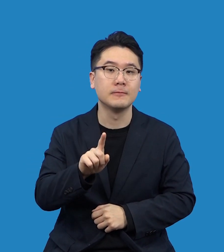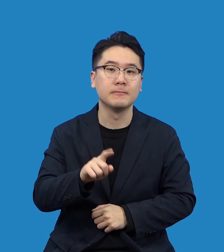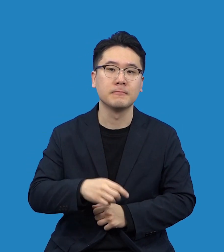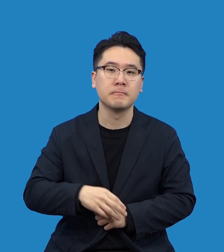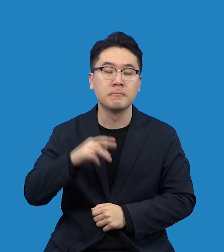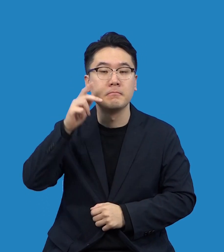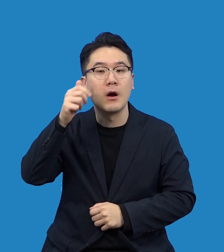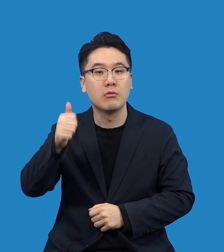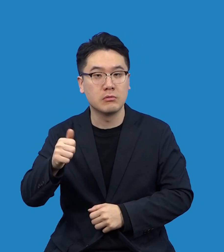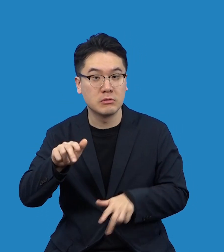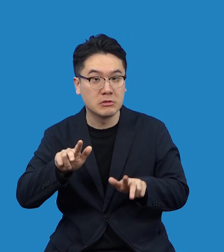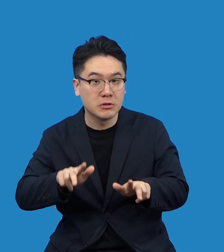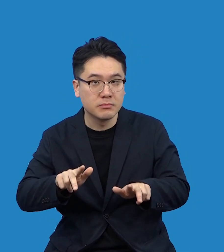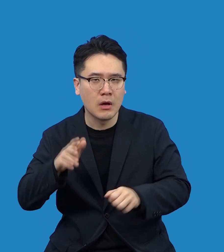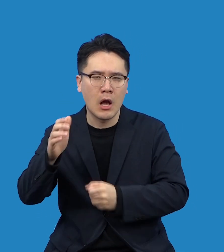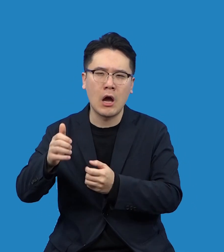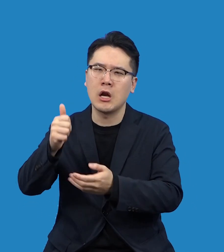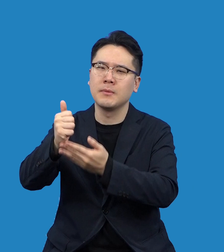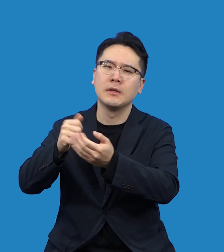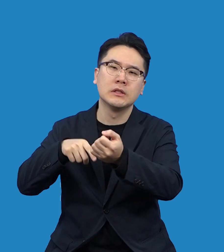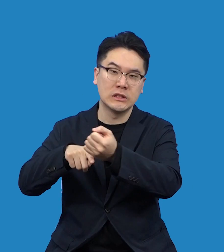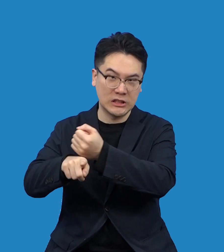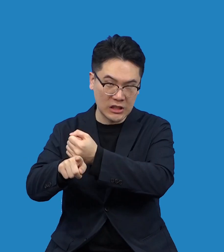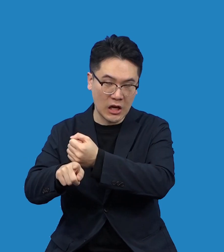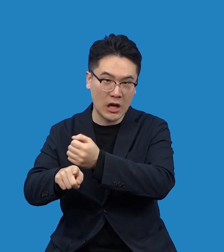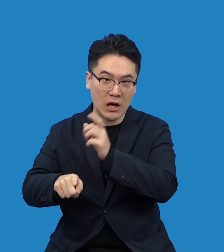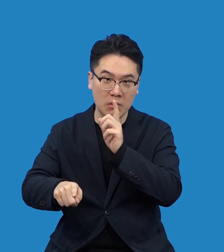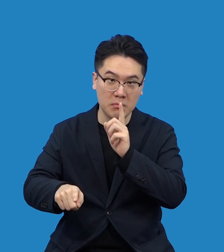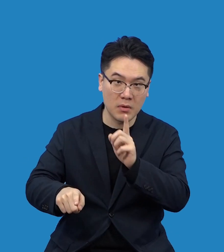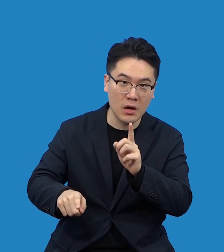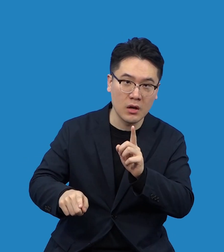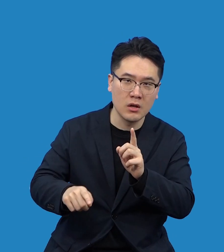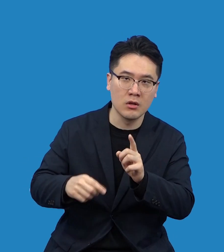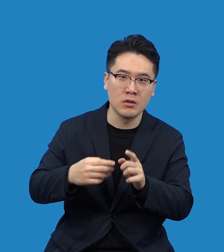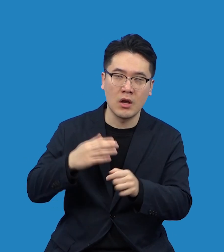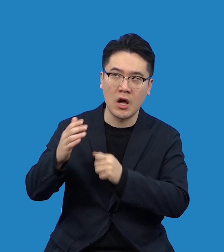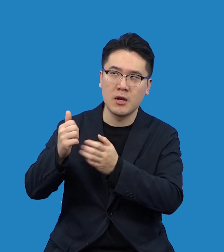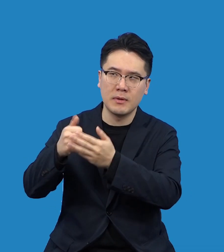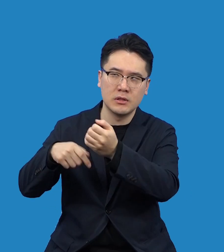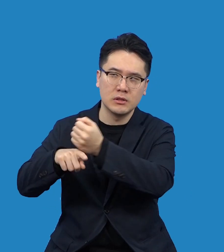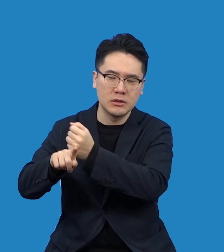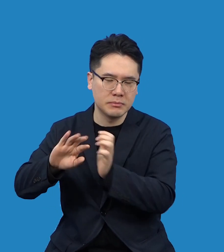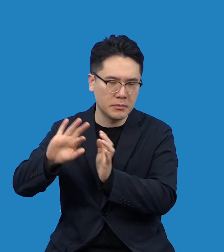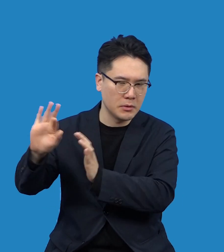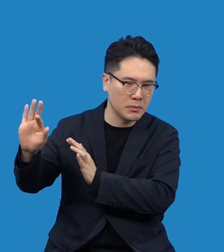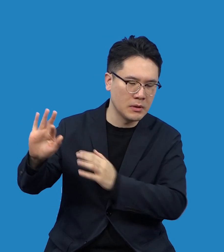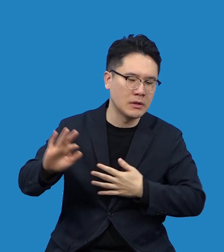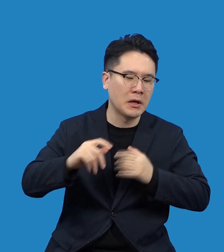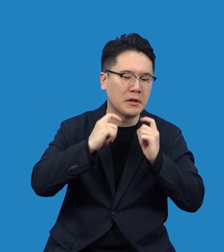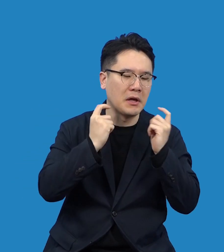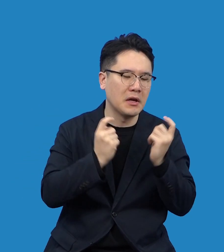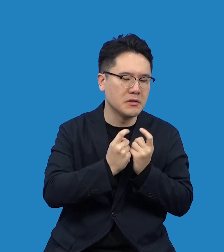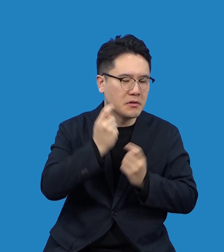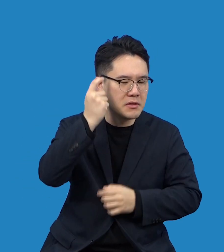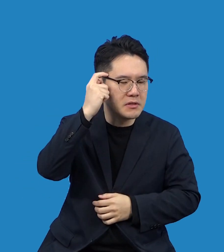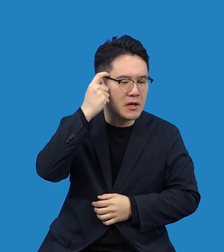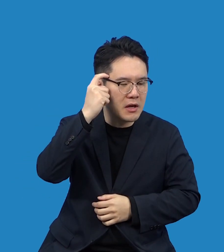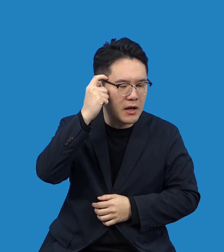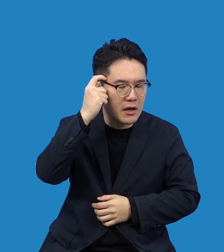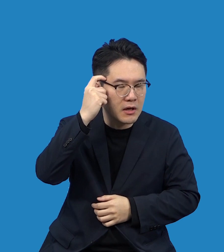이게 하나님의 뜻이다 뭐 그런 것을 배제하고 자기 개인적인 의견이라는 걸